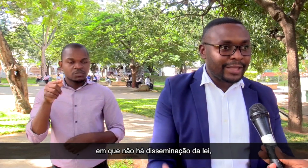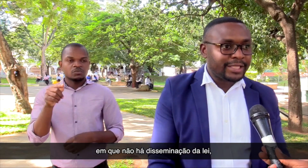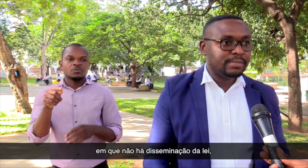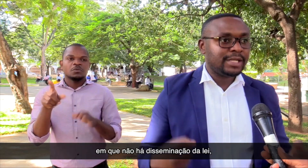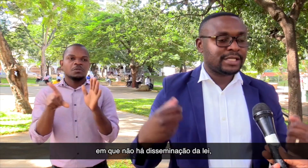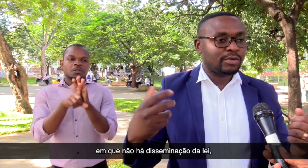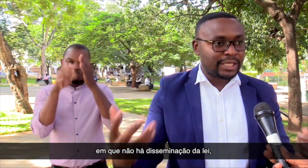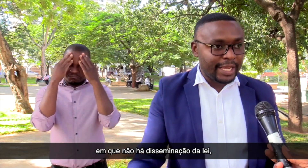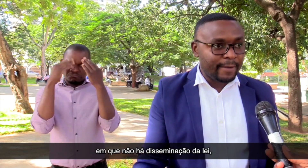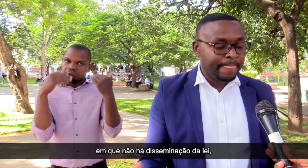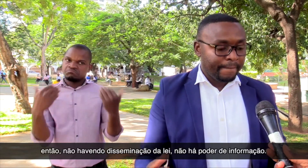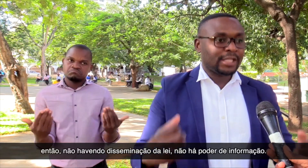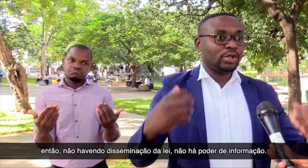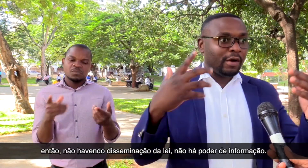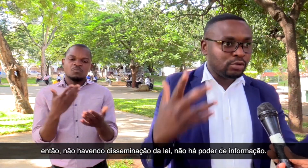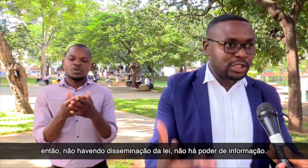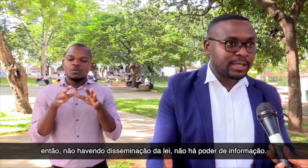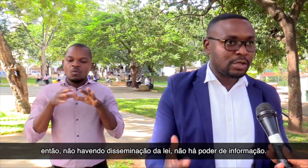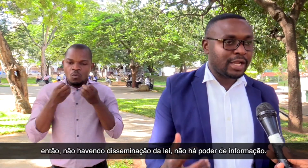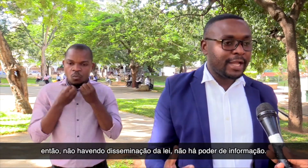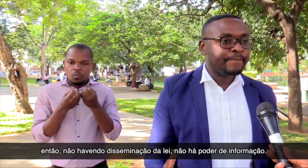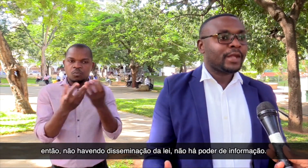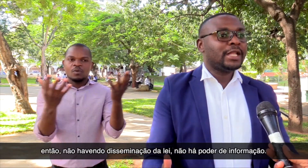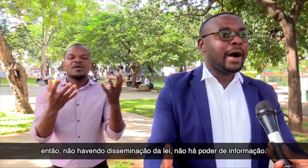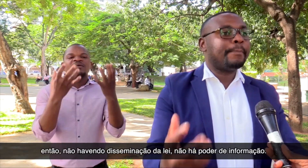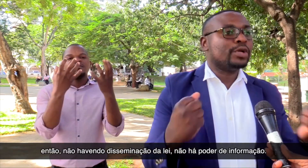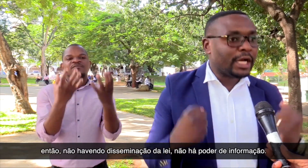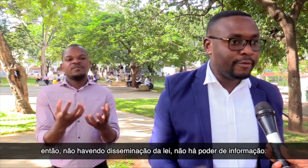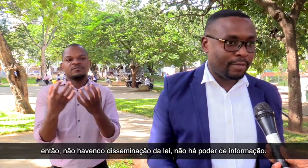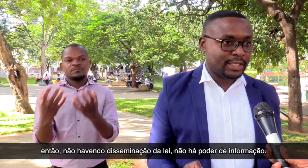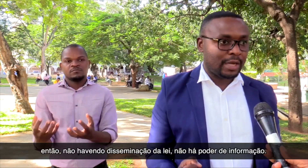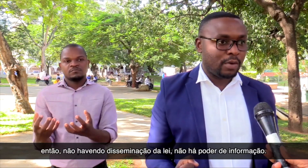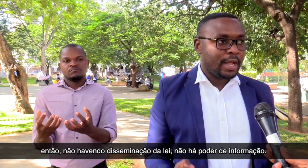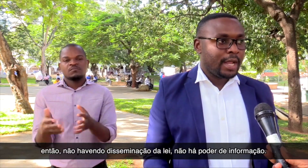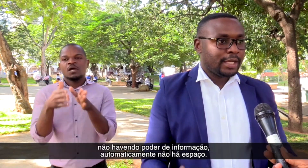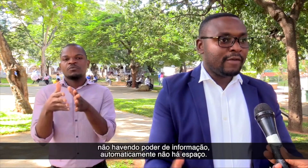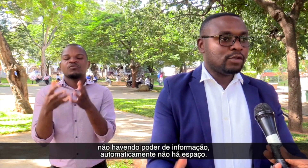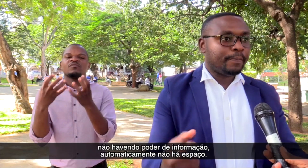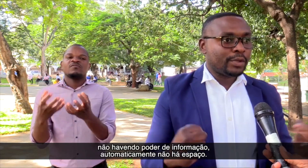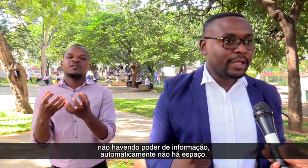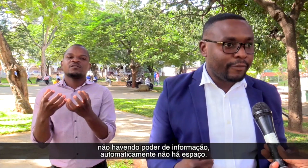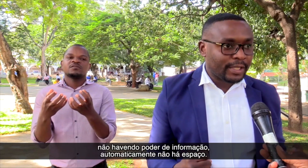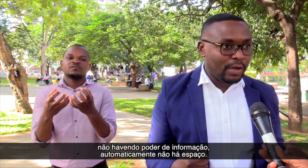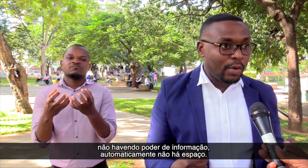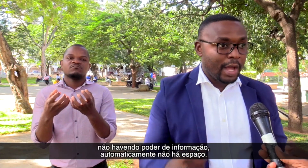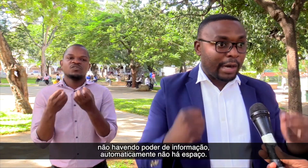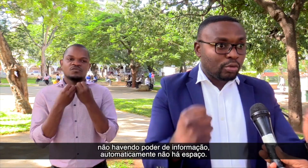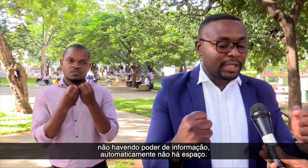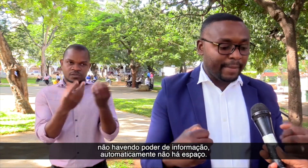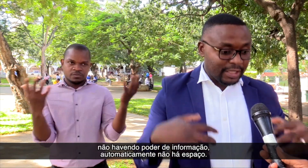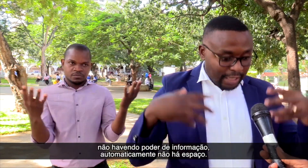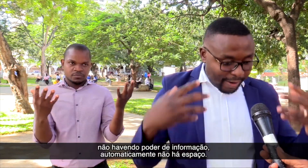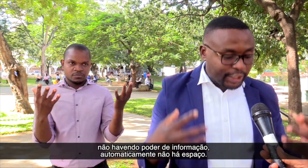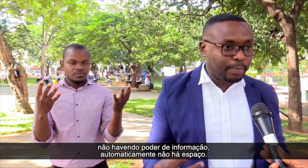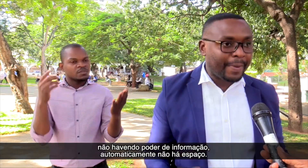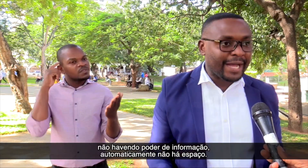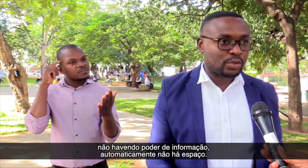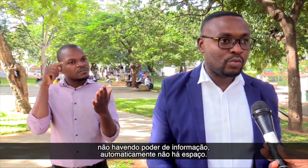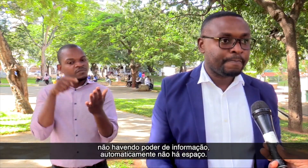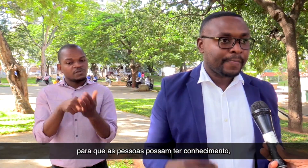que não há disseminação da lei. Então, não havendo disseminação da lei, não há poder de informação. Não havendo poder de informação, automaticamente